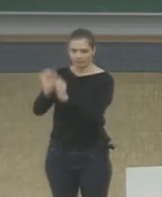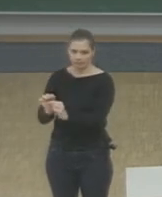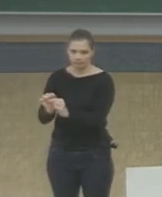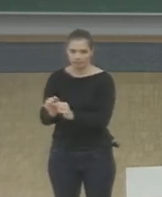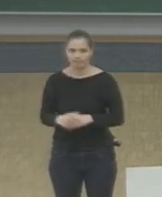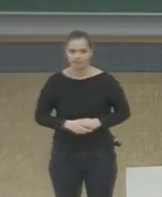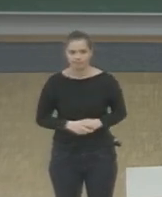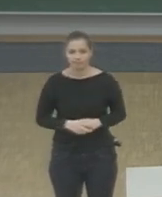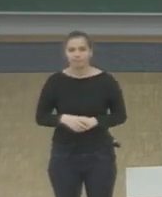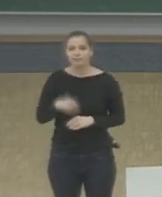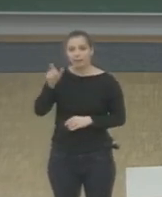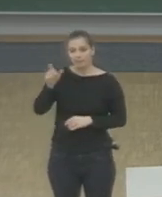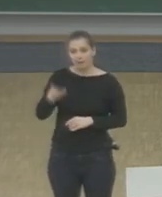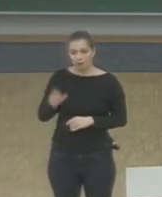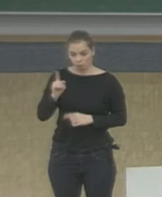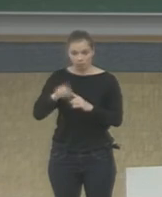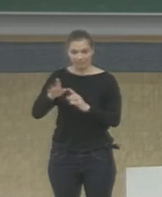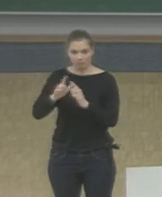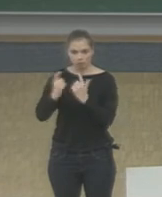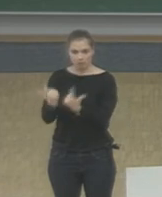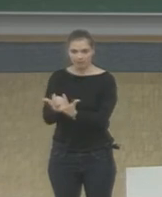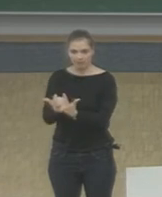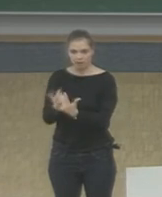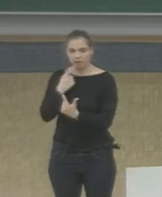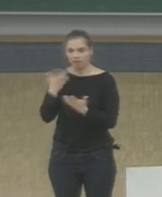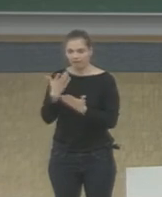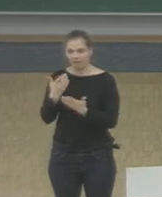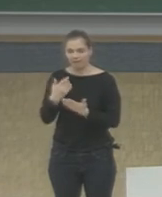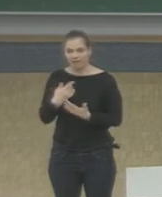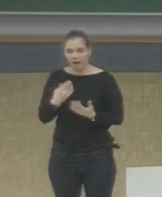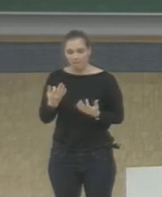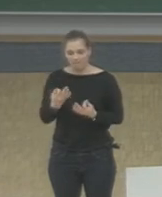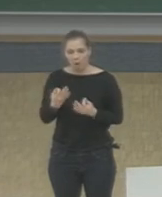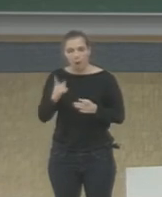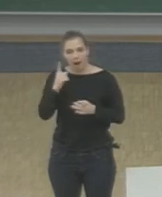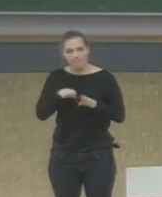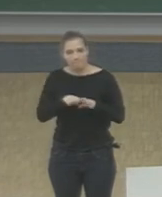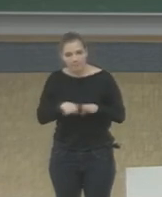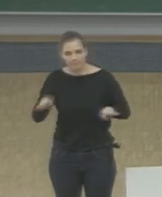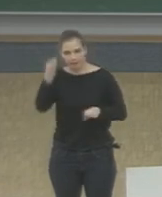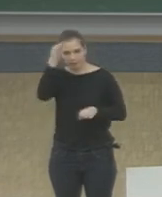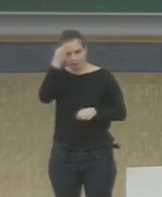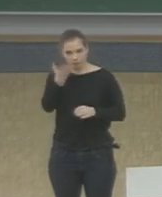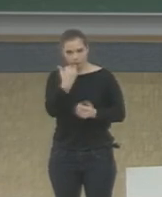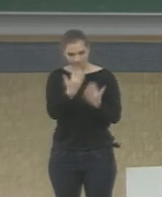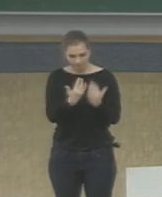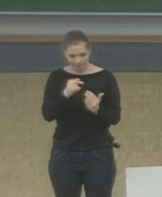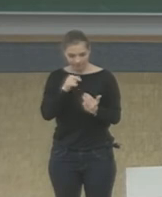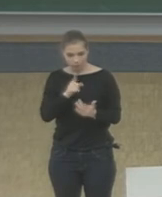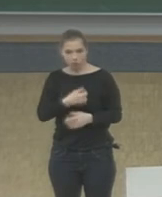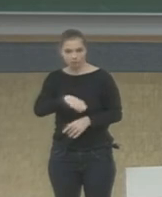und seinem Komitee geht es also in der Tat um so eine Art basales Niveau an Wissen und Können, das jedenfalls helfen